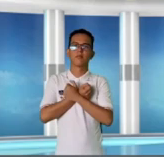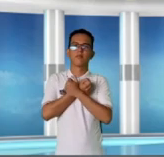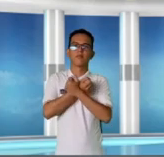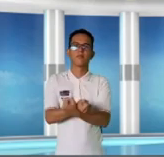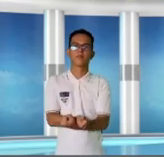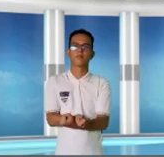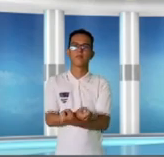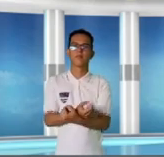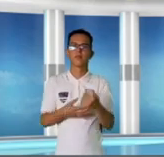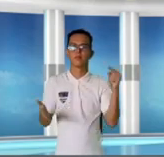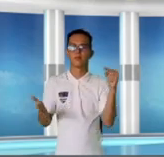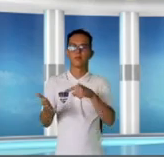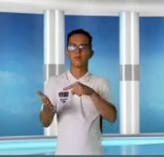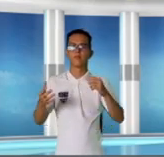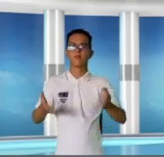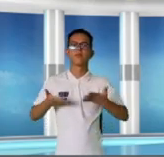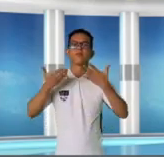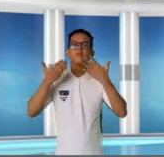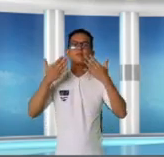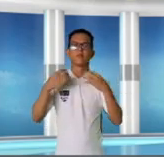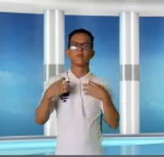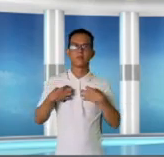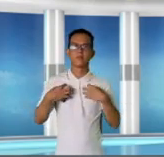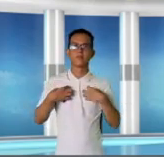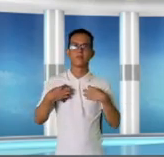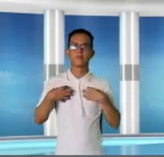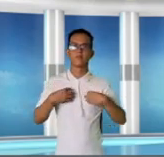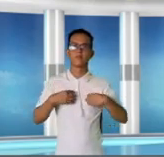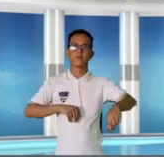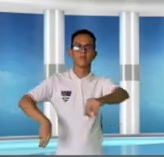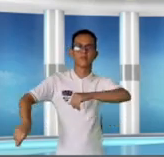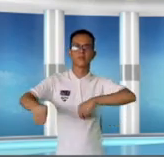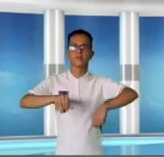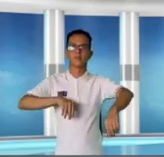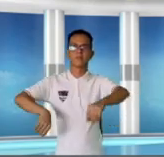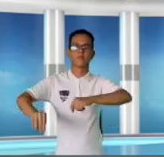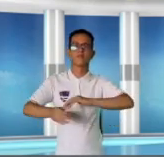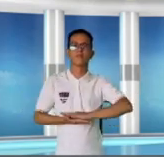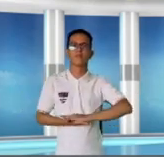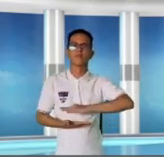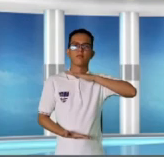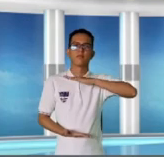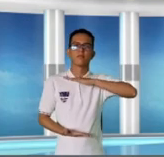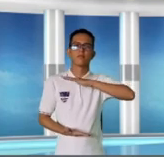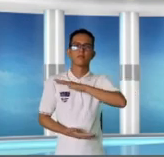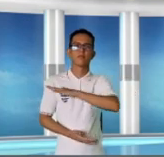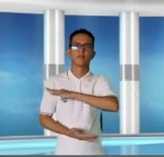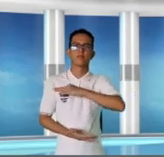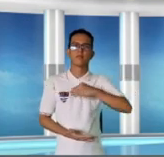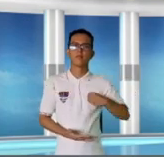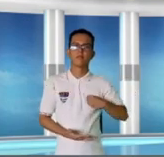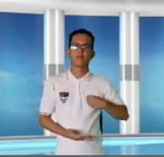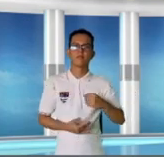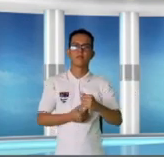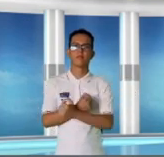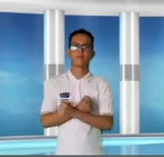amados. Eres el aire que respiramos, la tierra que nos sustenta, la familia que amamos,